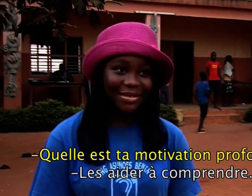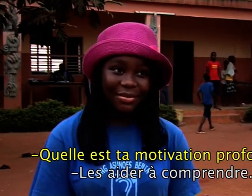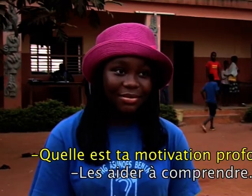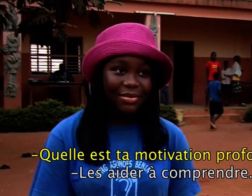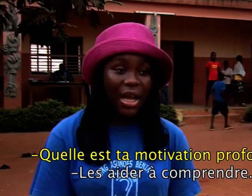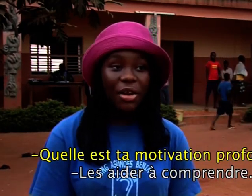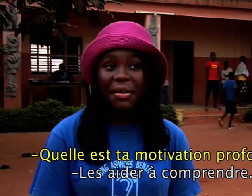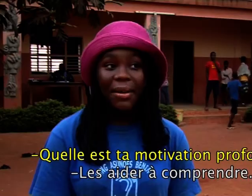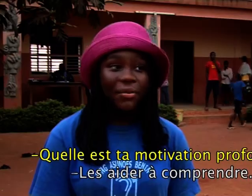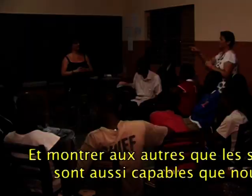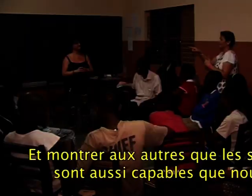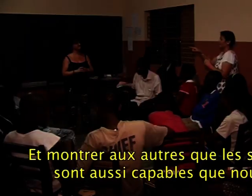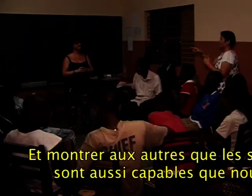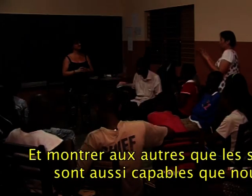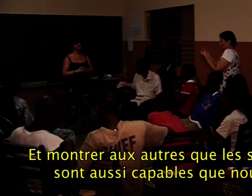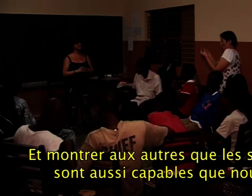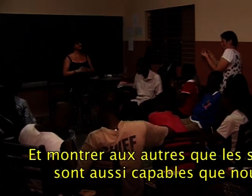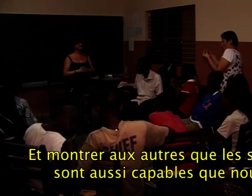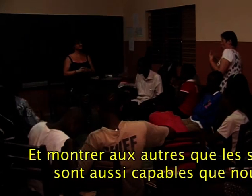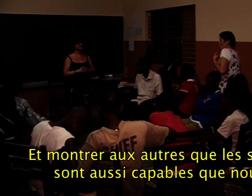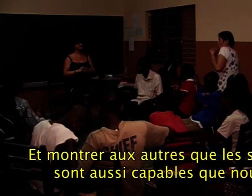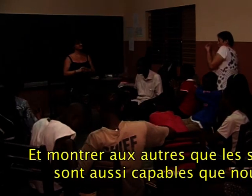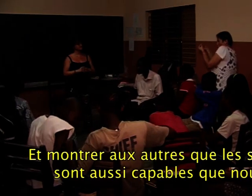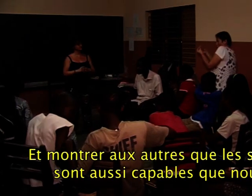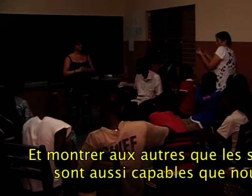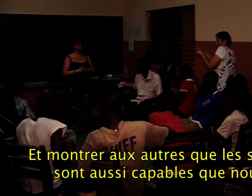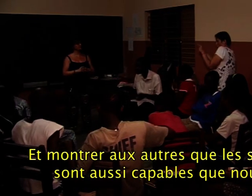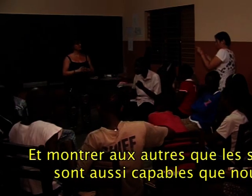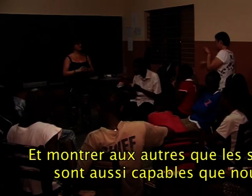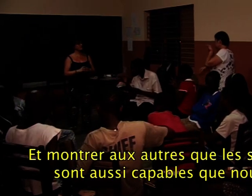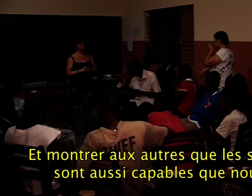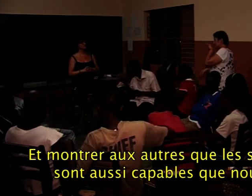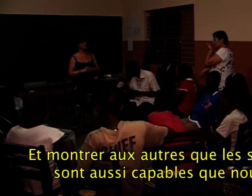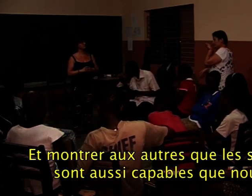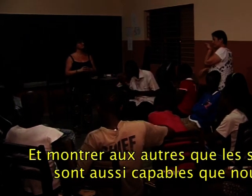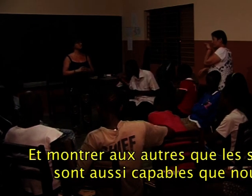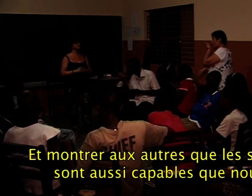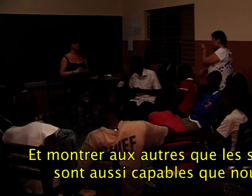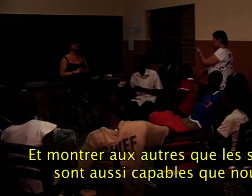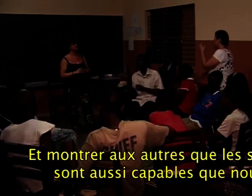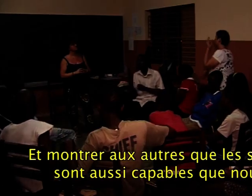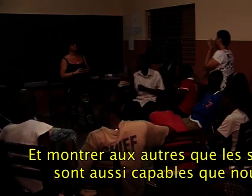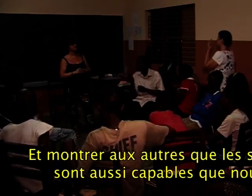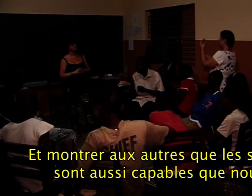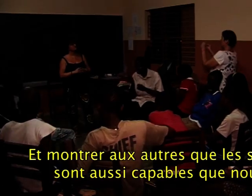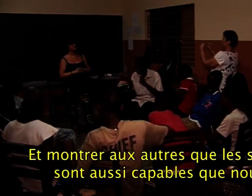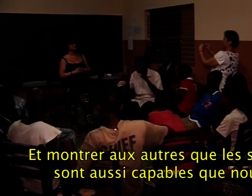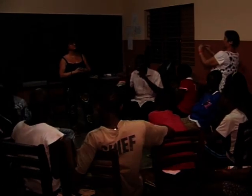comprendre, à leur faire parvenir tous les messages, à expliquer aux autres que les sourds aussi peuvent, ils sont aussi capables que